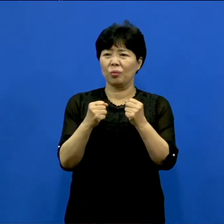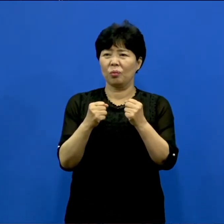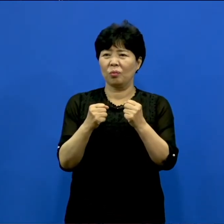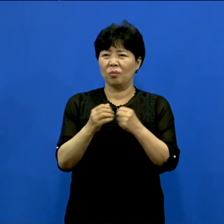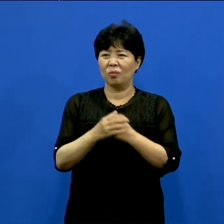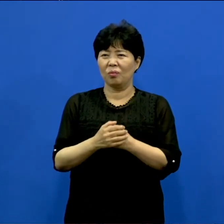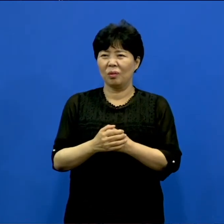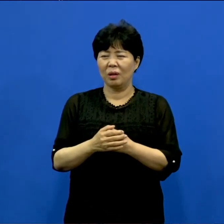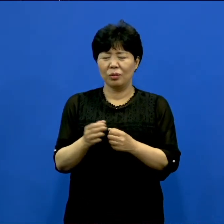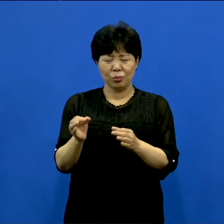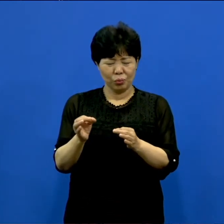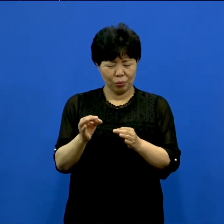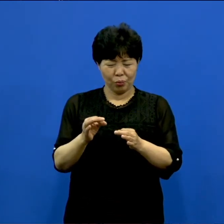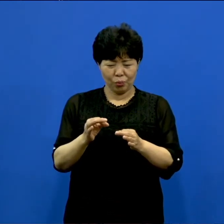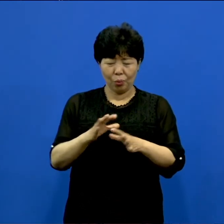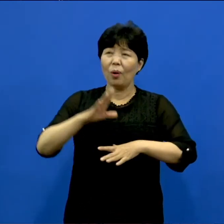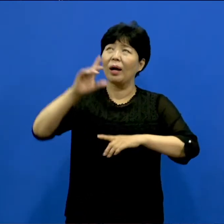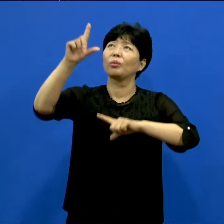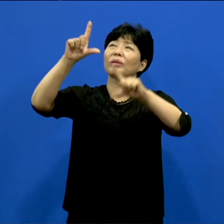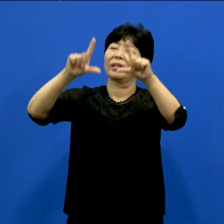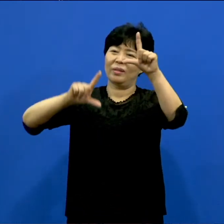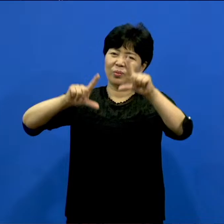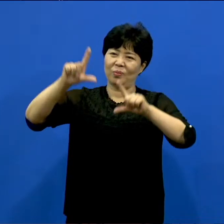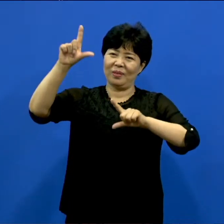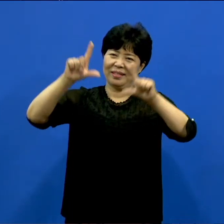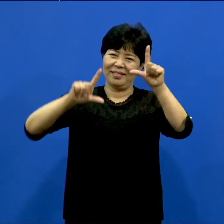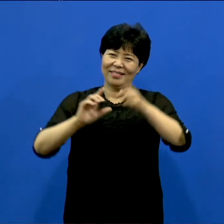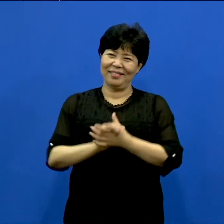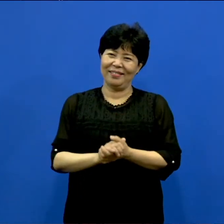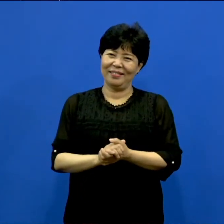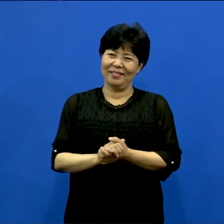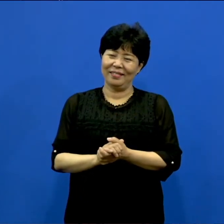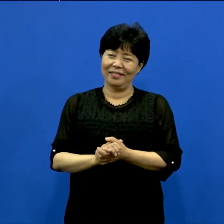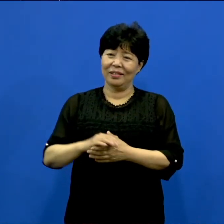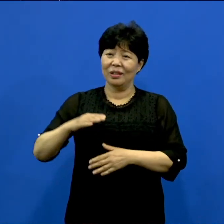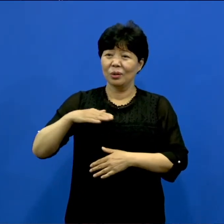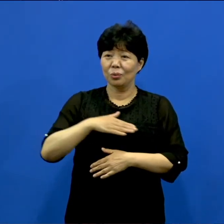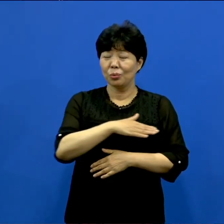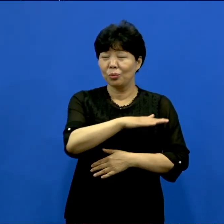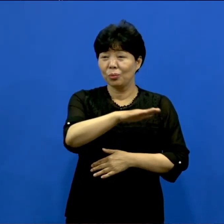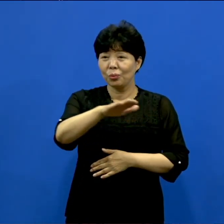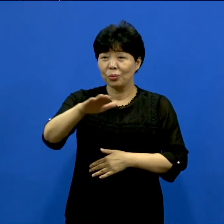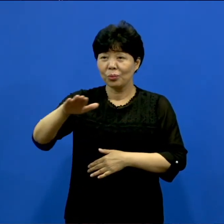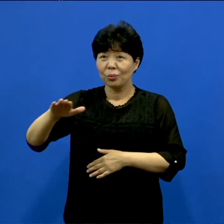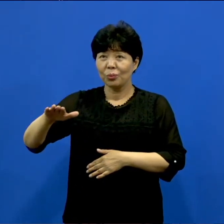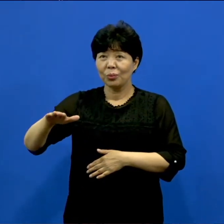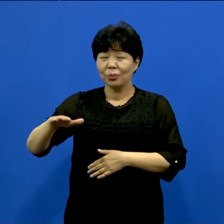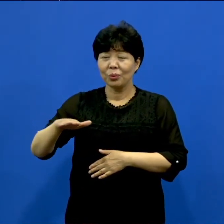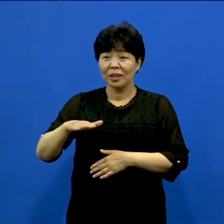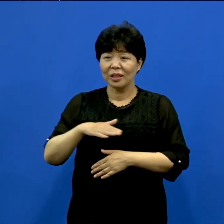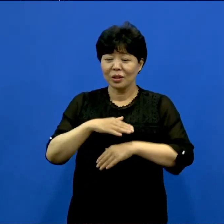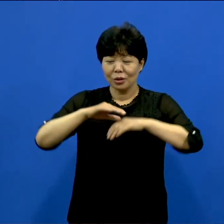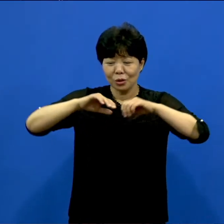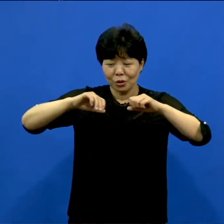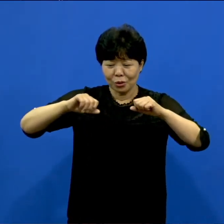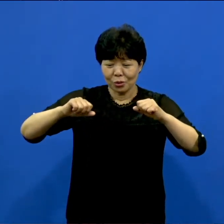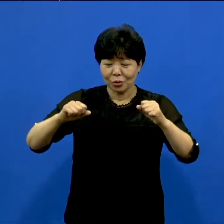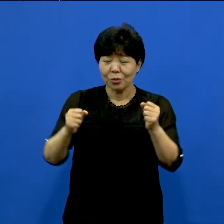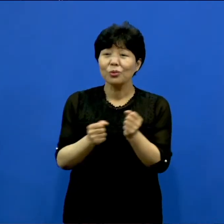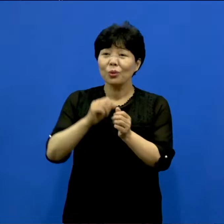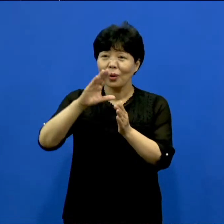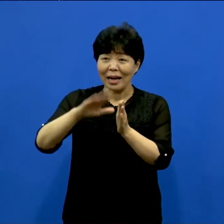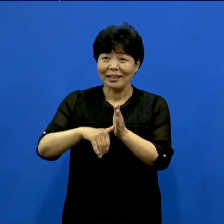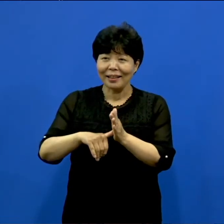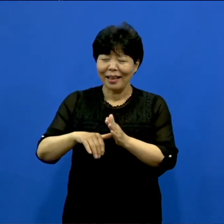얼마나 놀라운 태도인지 몰라요. 여러분. 우리는 순종하는데 하나님 다 뭔가 다 모든